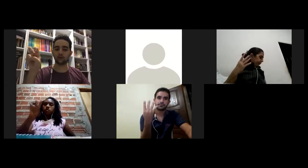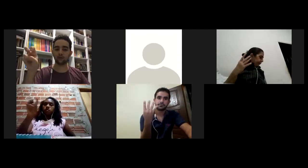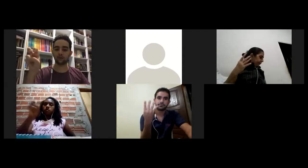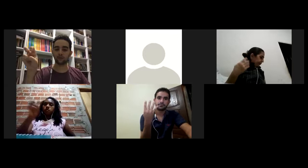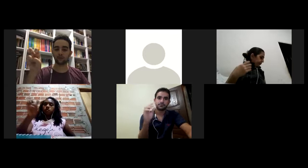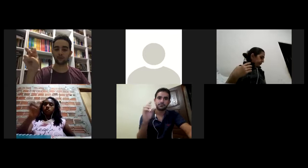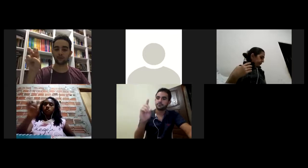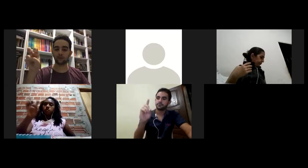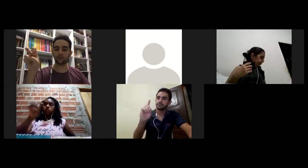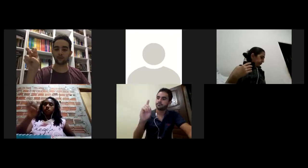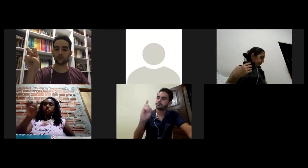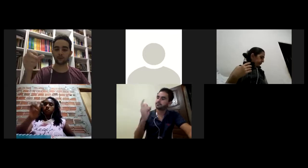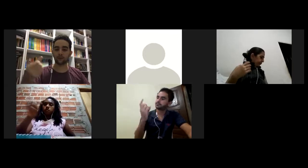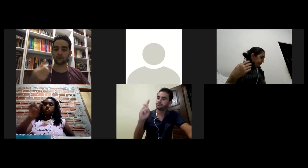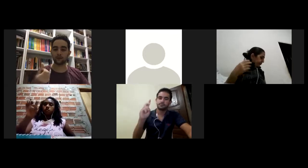quinto,